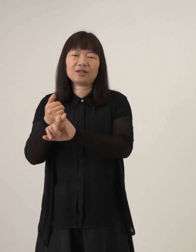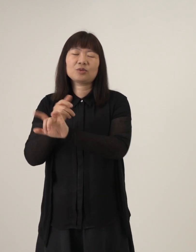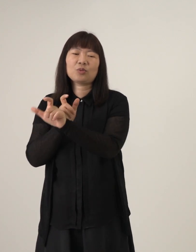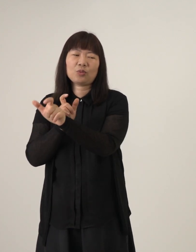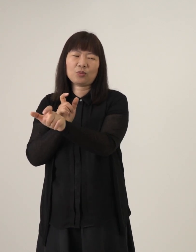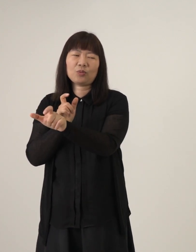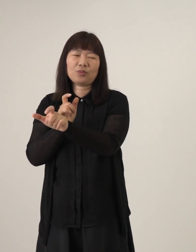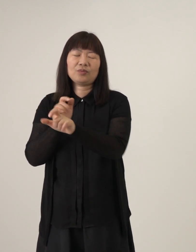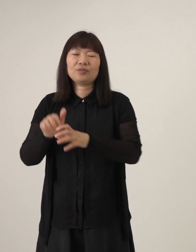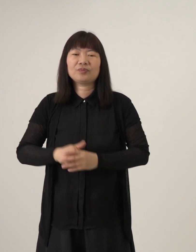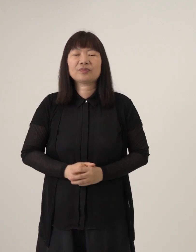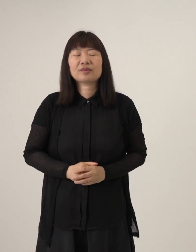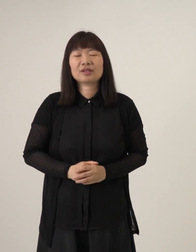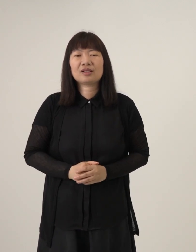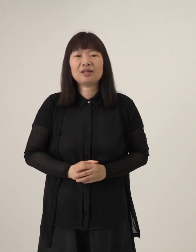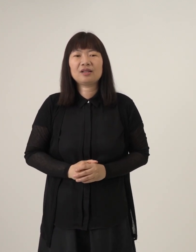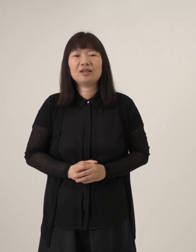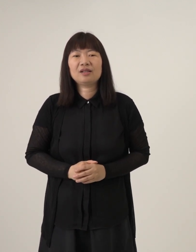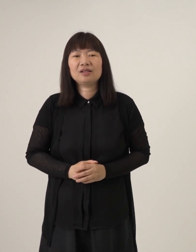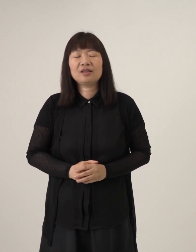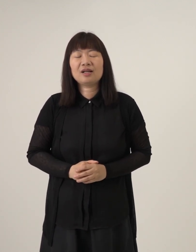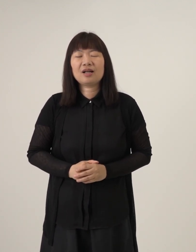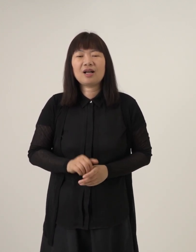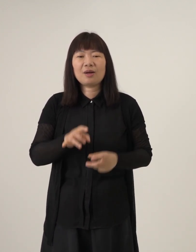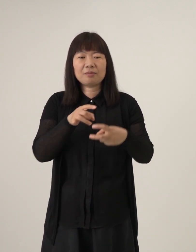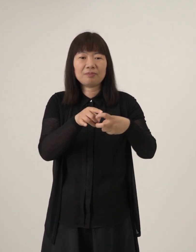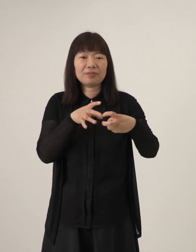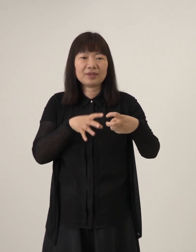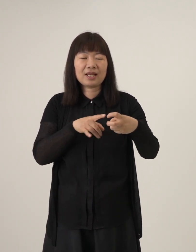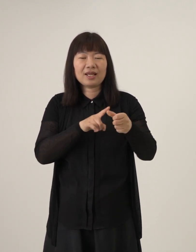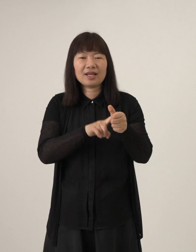있어요. 그러면 마태는